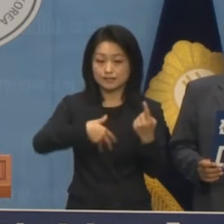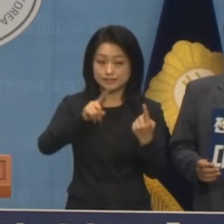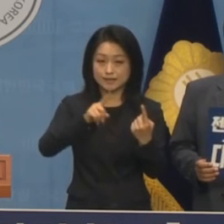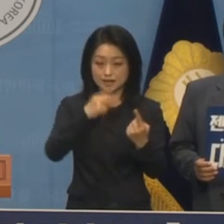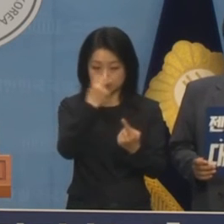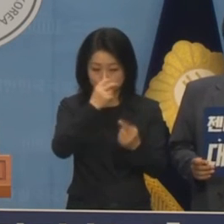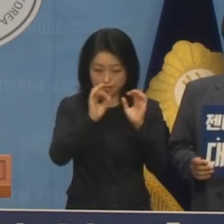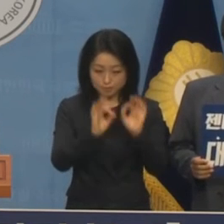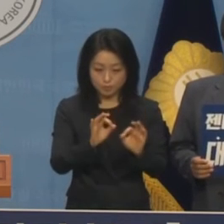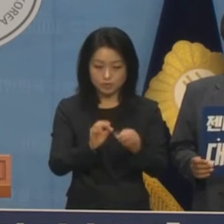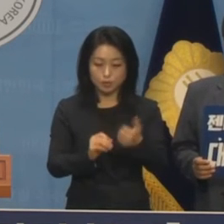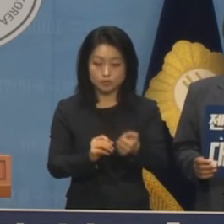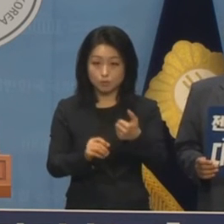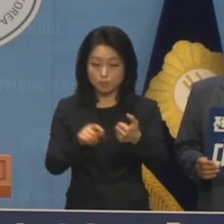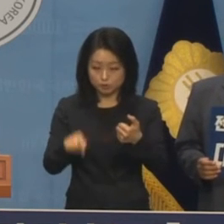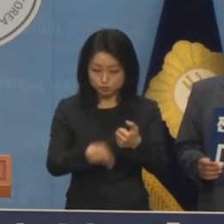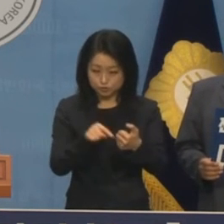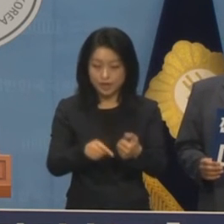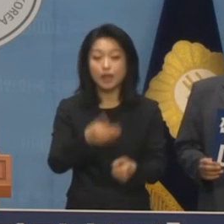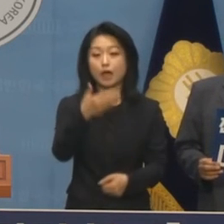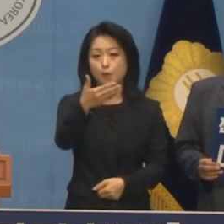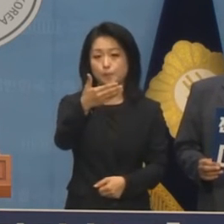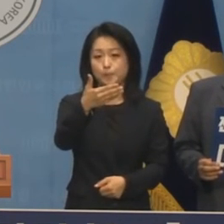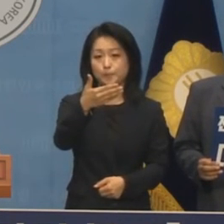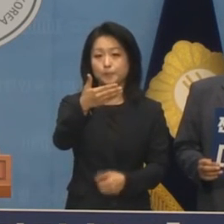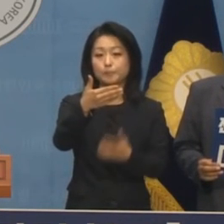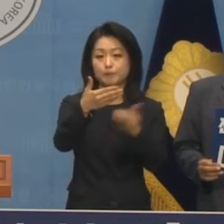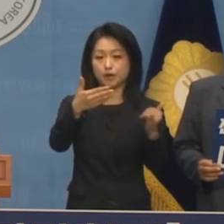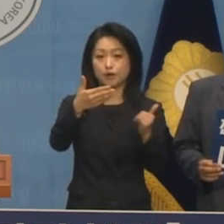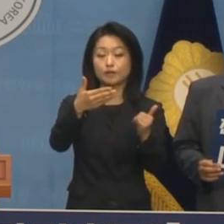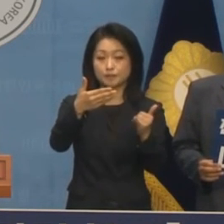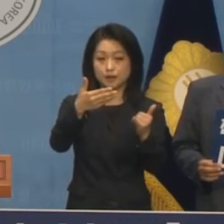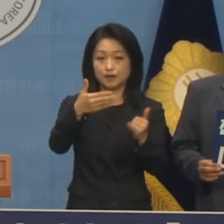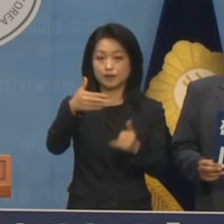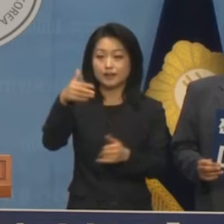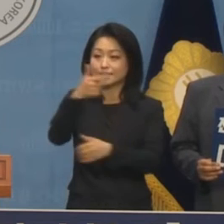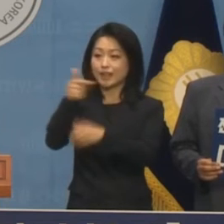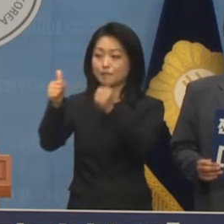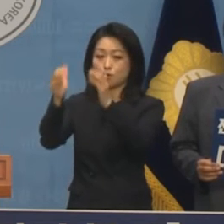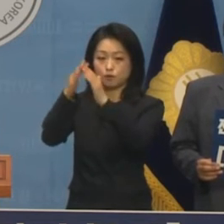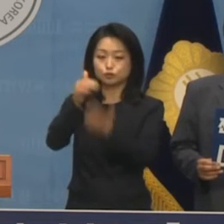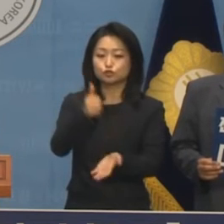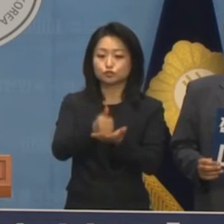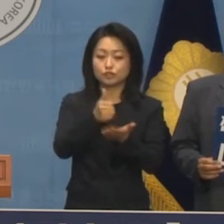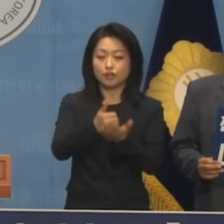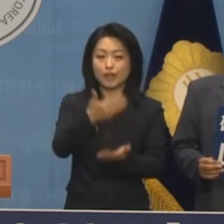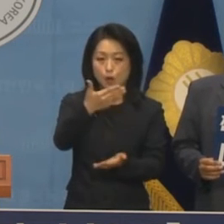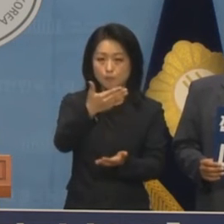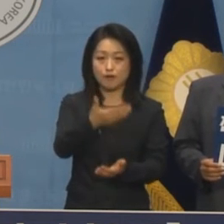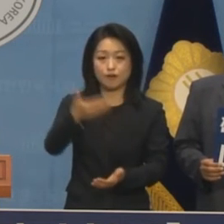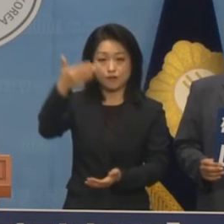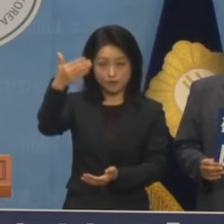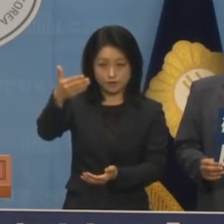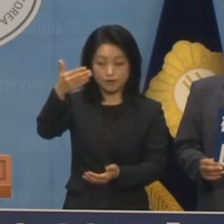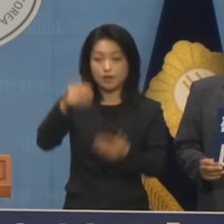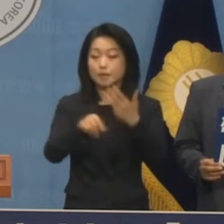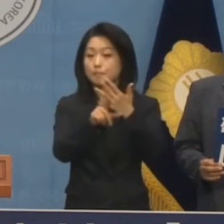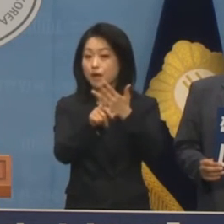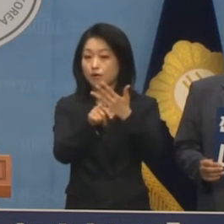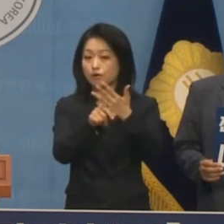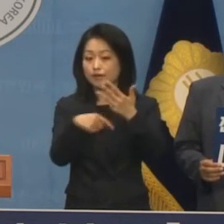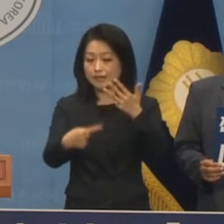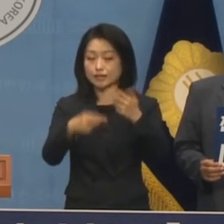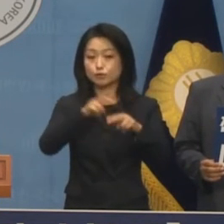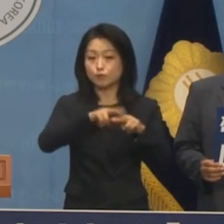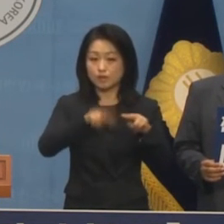심사 대상자 55명 중 9명을 선정해서 조희대 대법원장에게 추천했다. 오는 8월 1일